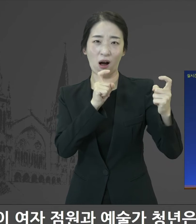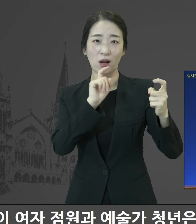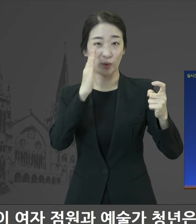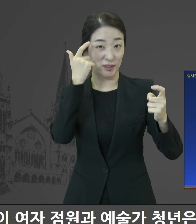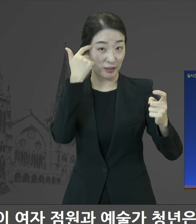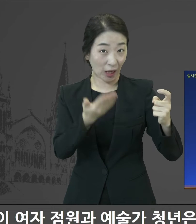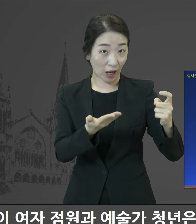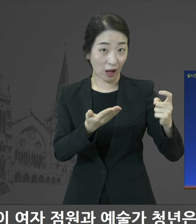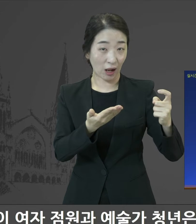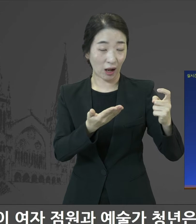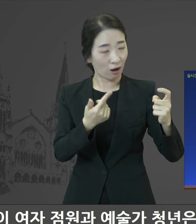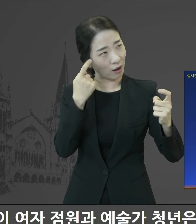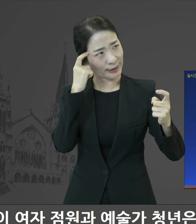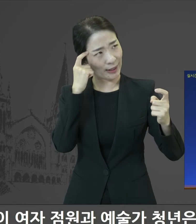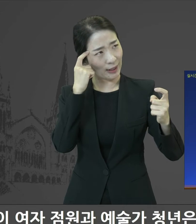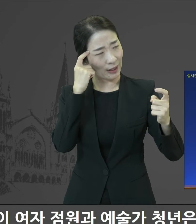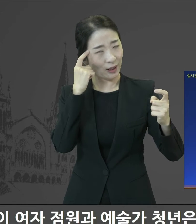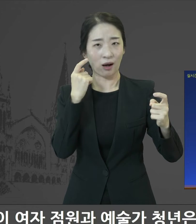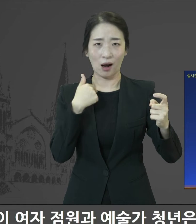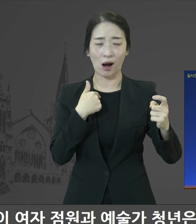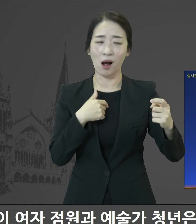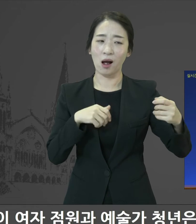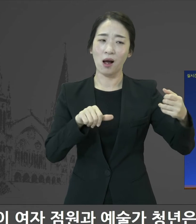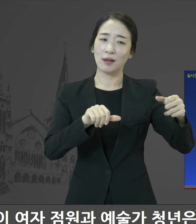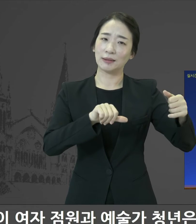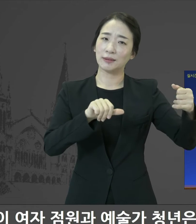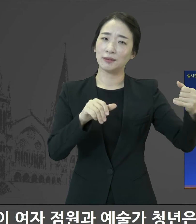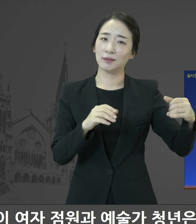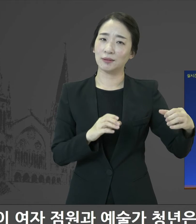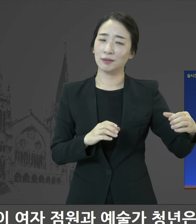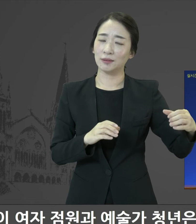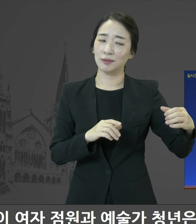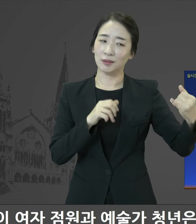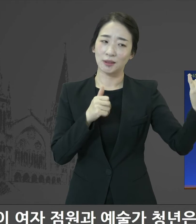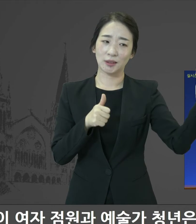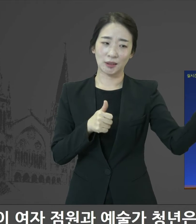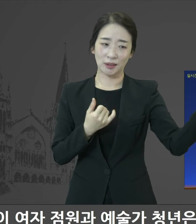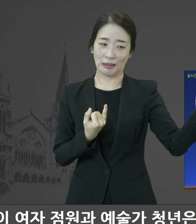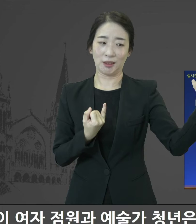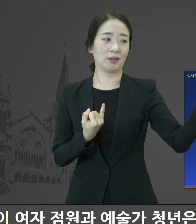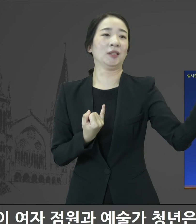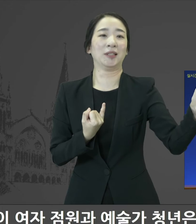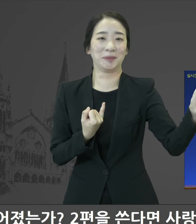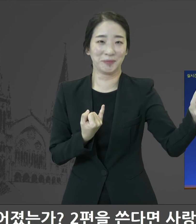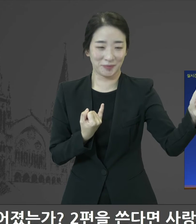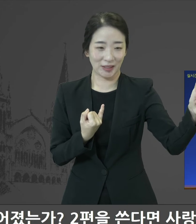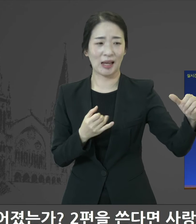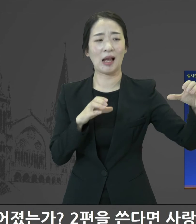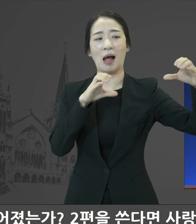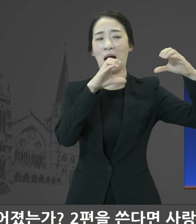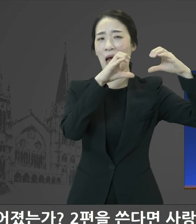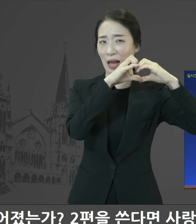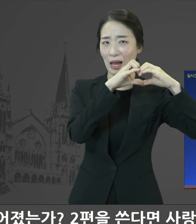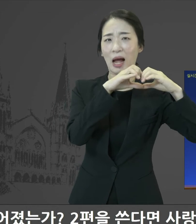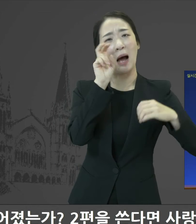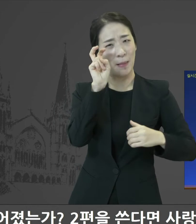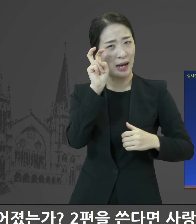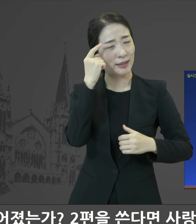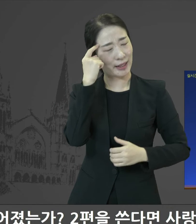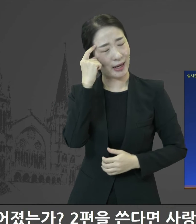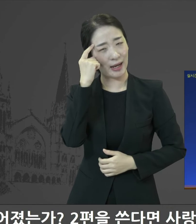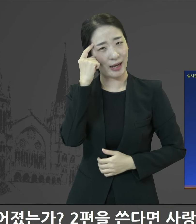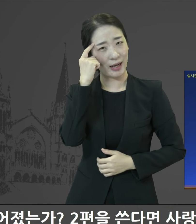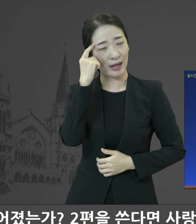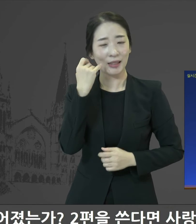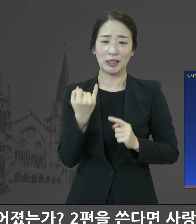것 같거든요. 왜냐하면 이 여자 점원이 보여준 것은 일종의 관심이고 사랑이었습니다.